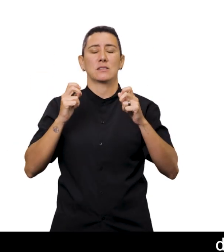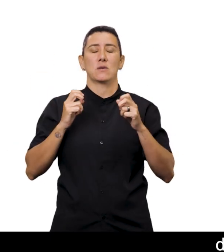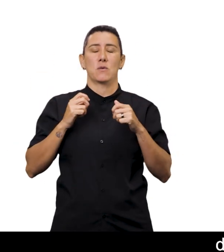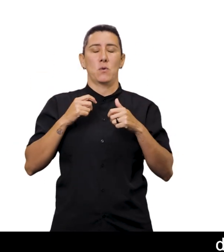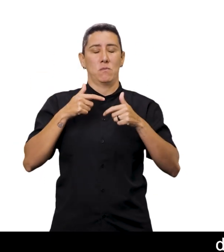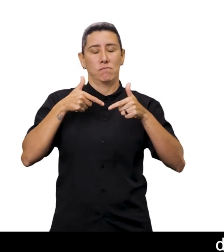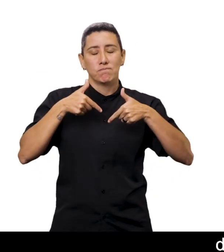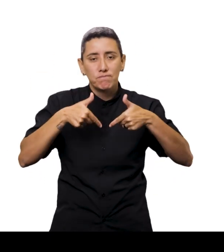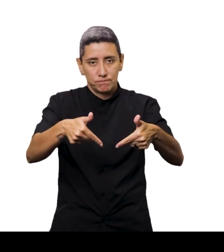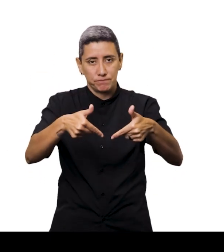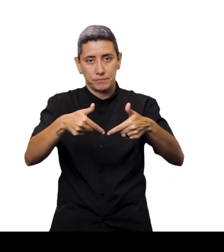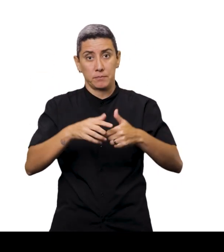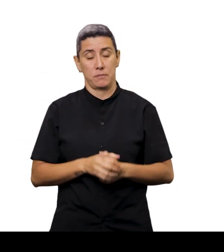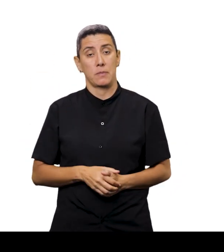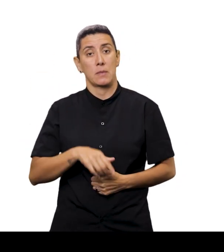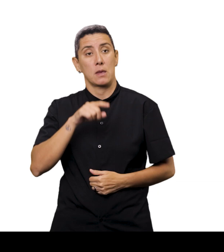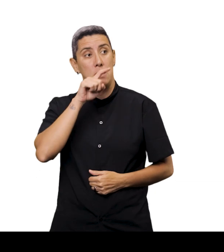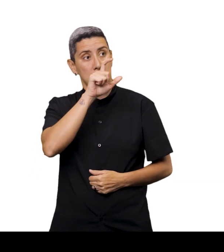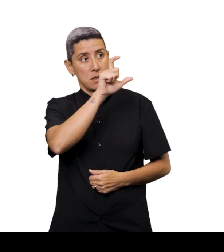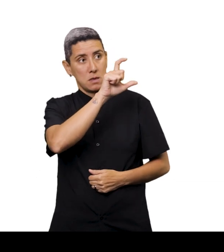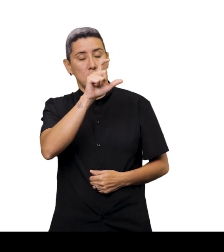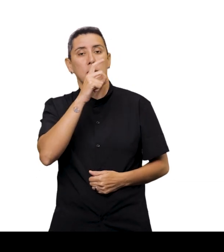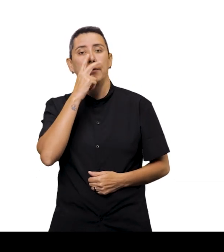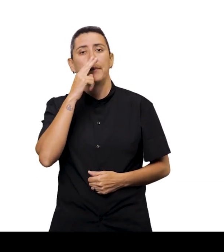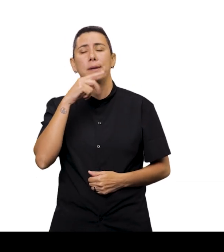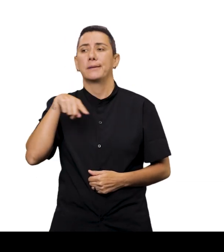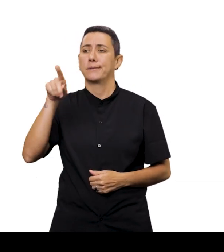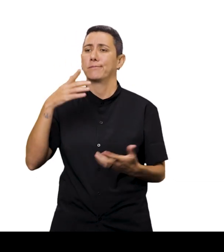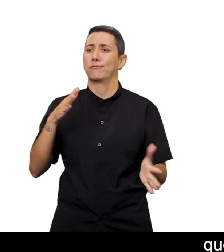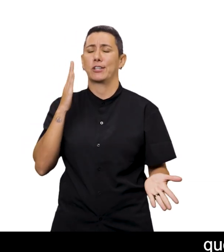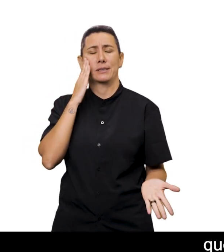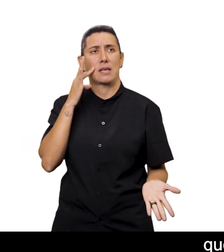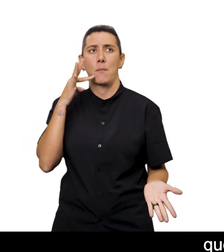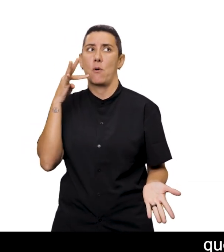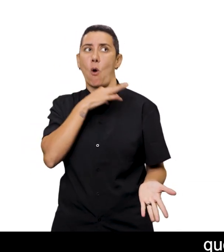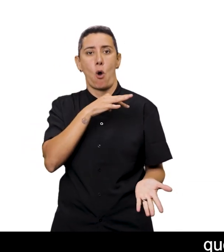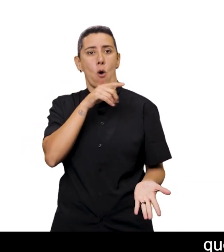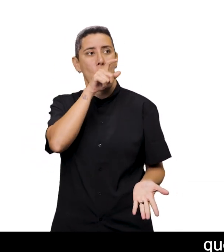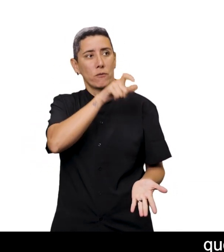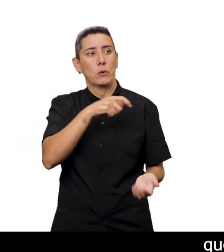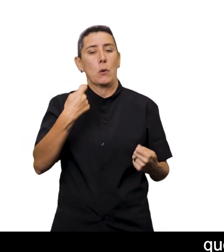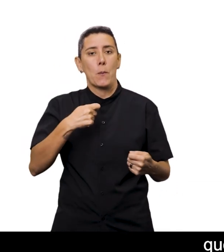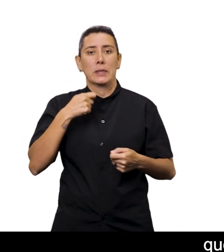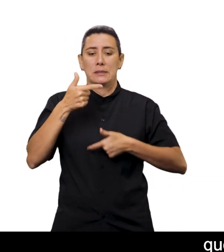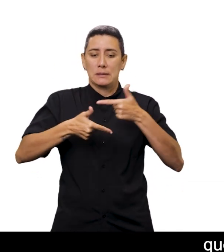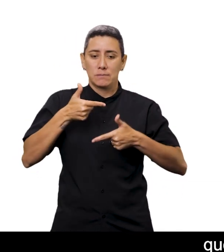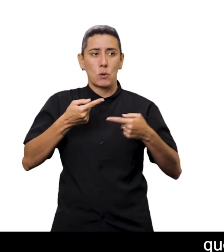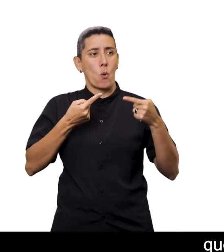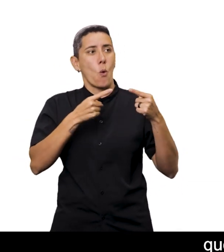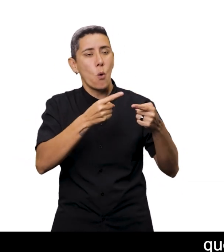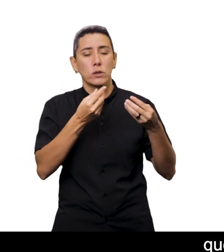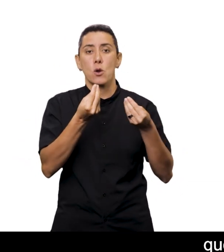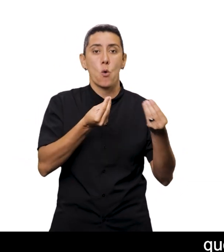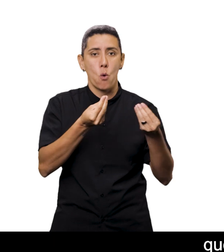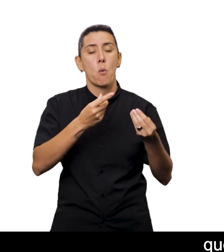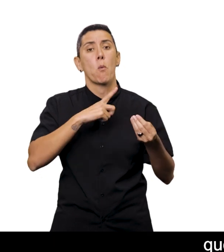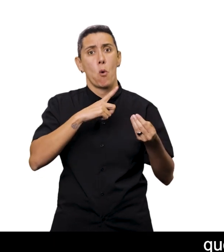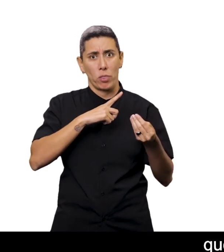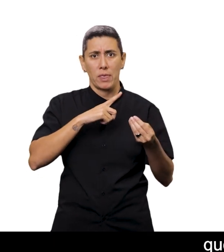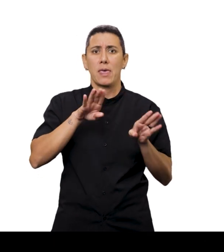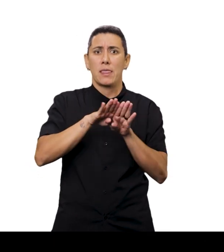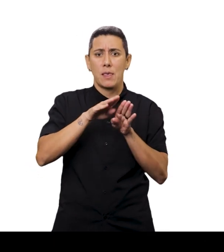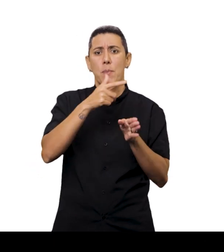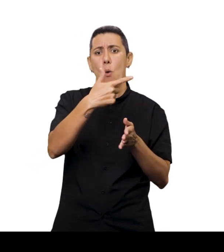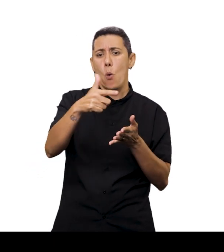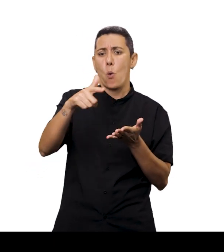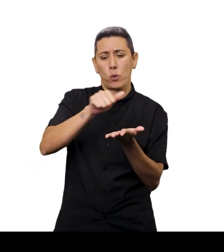nas manifestações. Essa palavra convocatória, que afirma o óbvio e pede por uma atuação mais